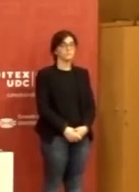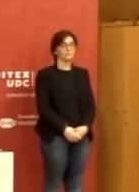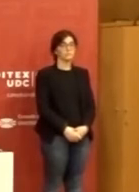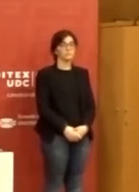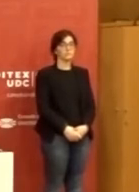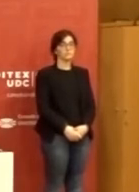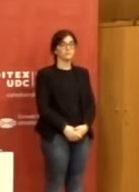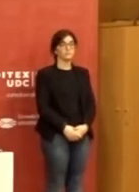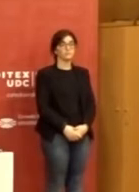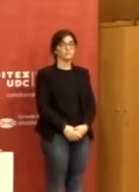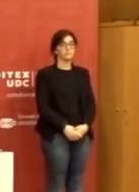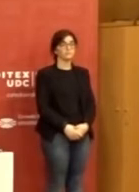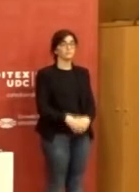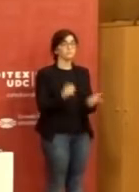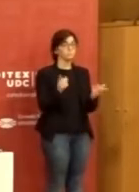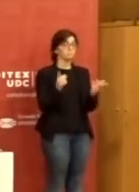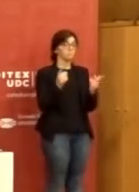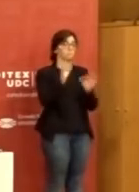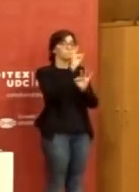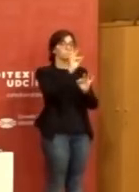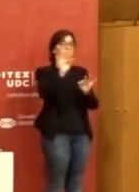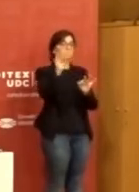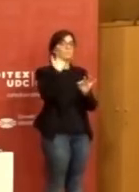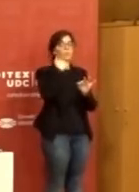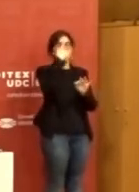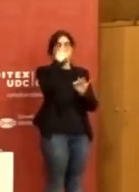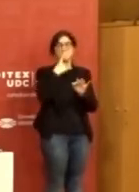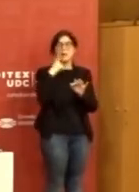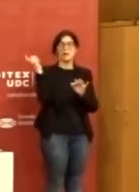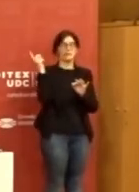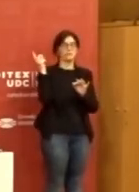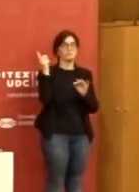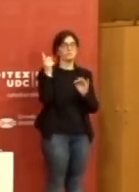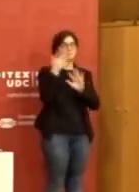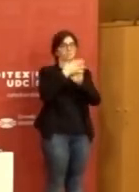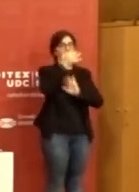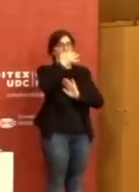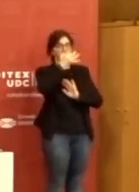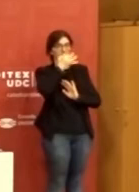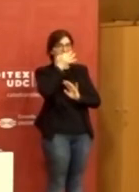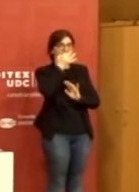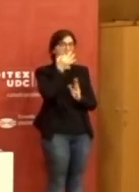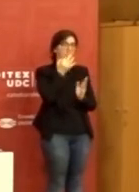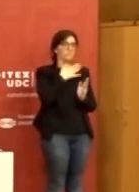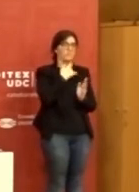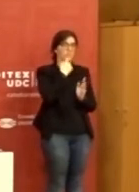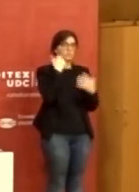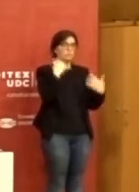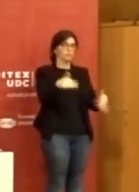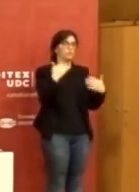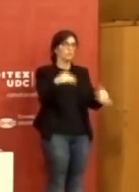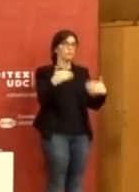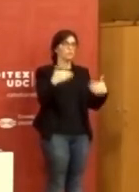Pero luego, si una imagen vale más que 1000 palabras, una imagen con palabras como la que hemos visto vale millones.